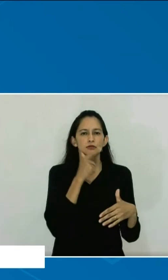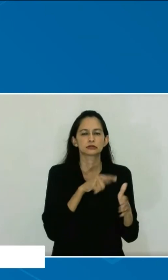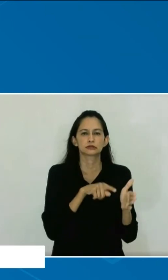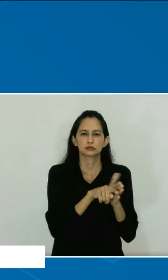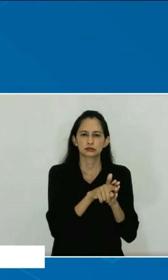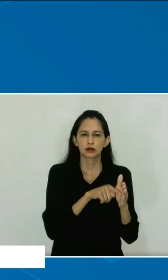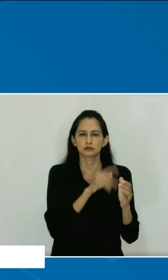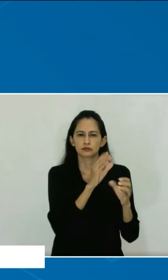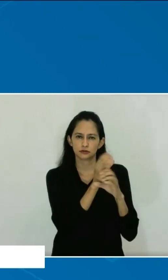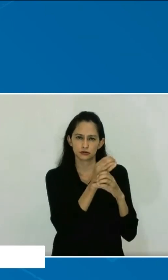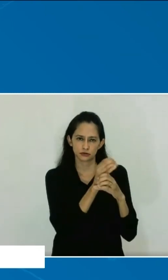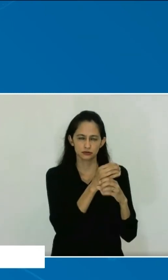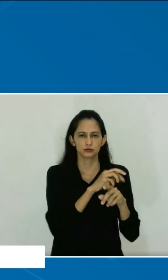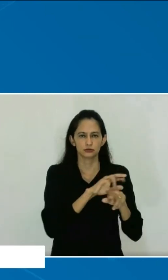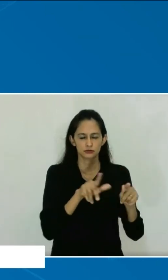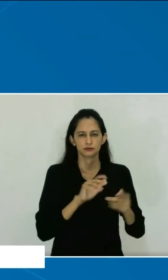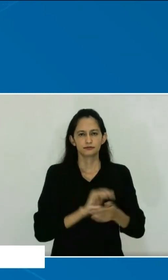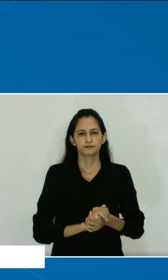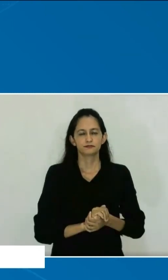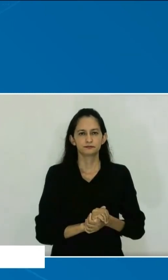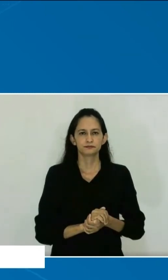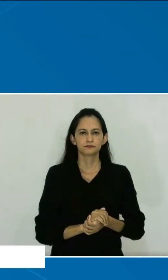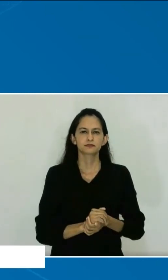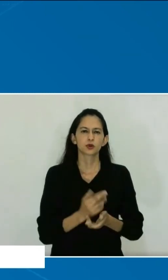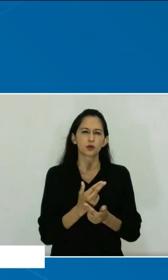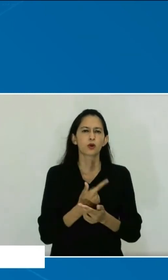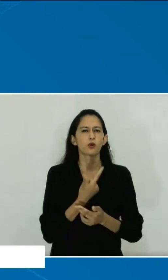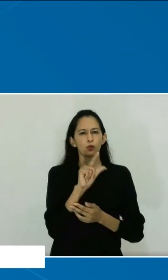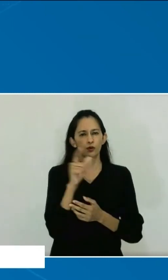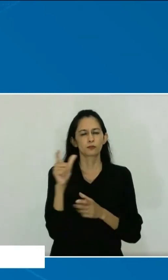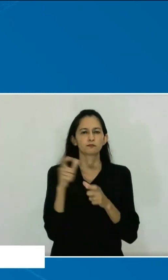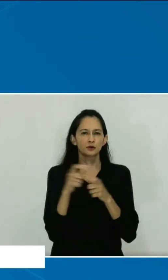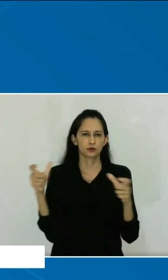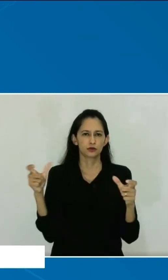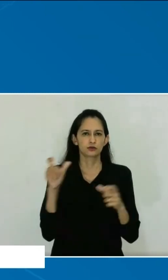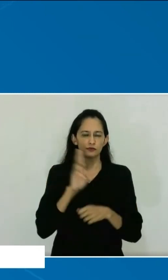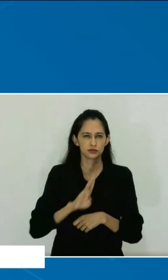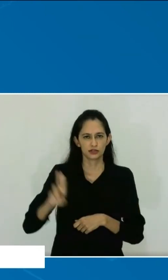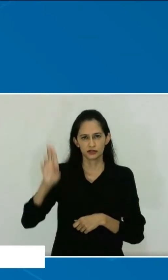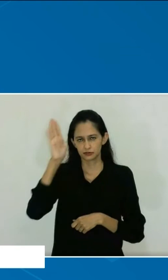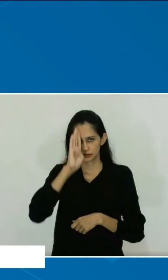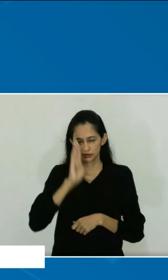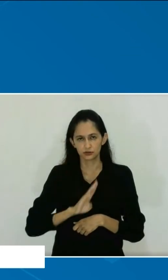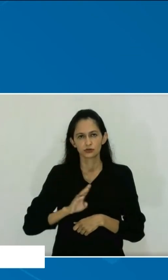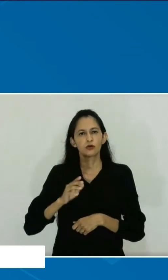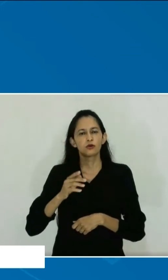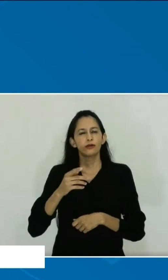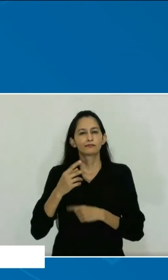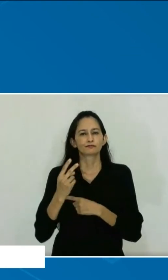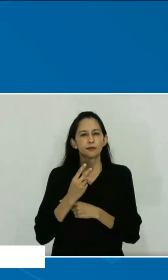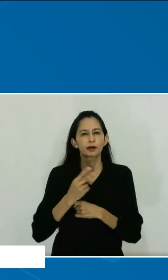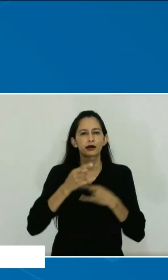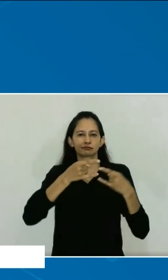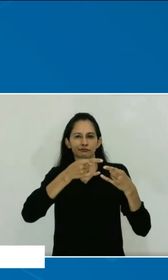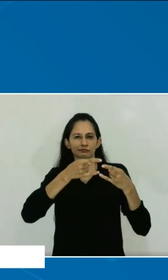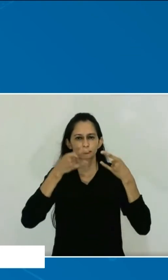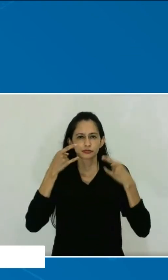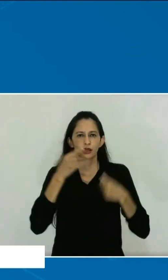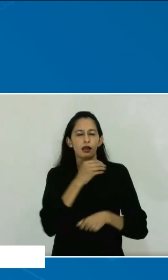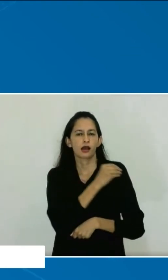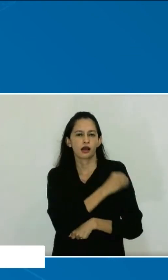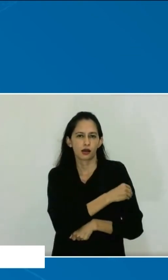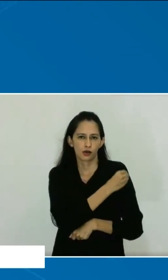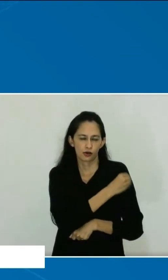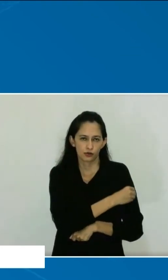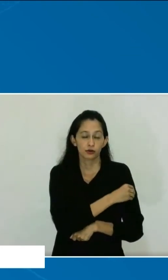aí soma-se, como a maioria das universidades brasileiras, a produção de EPIs, a produção de álcool gel. Nós